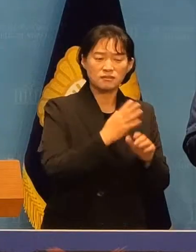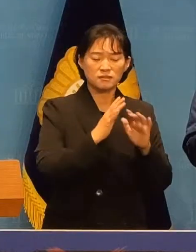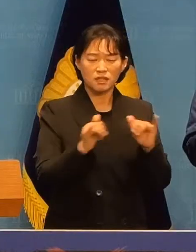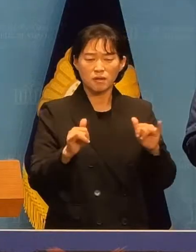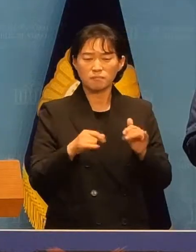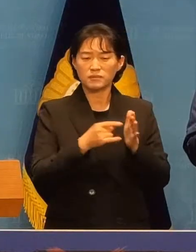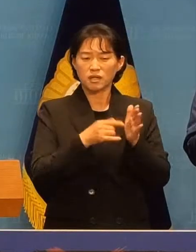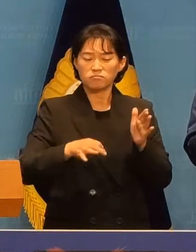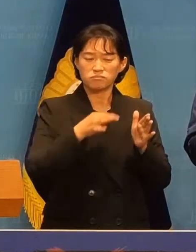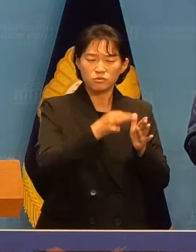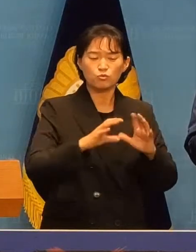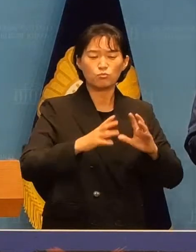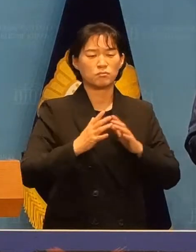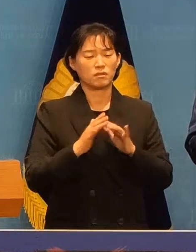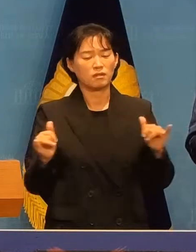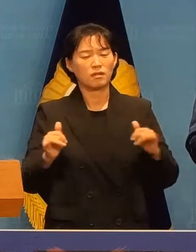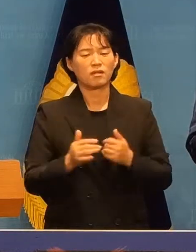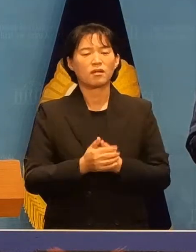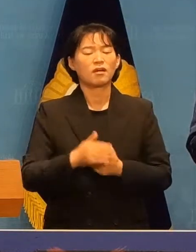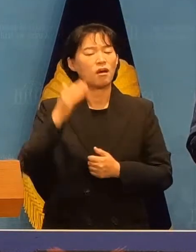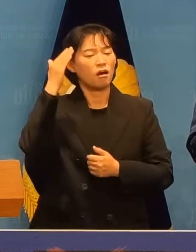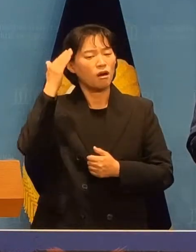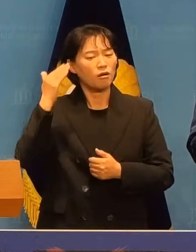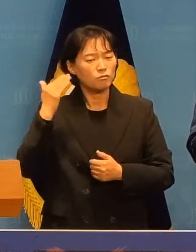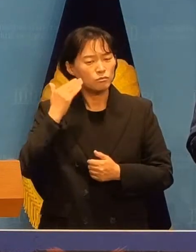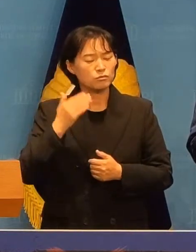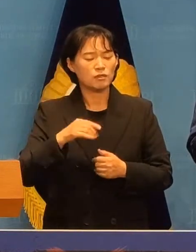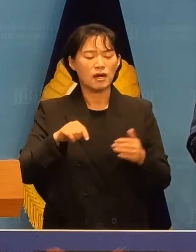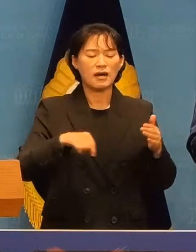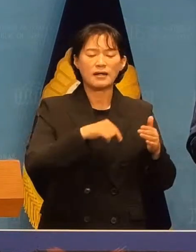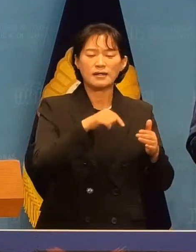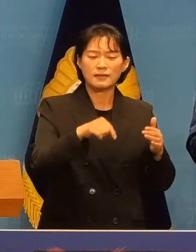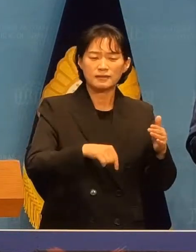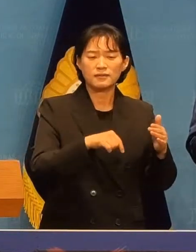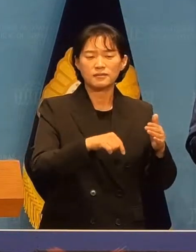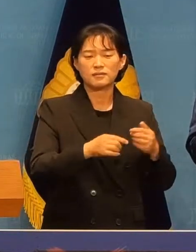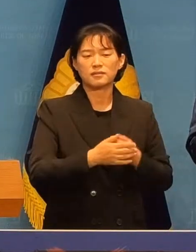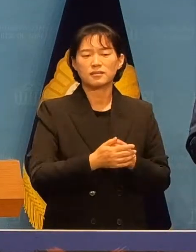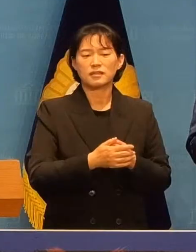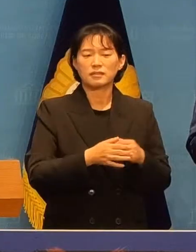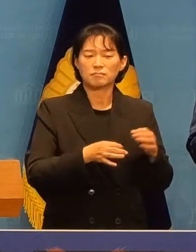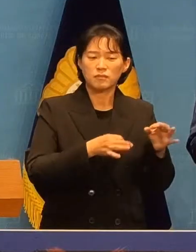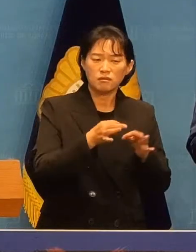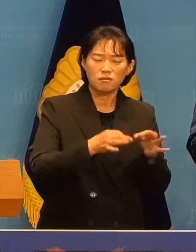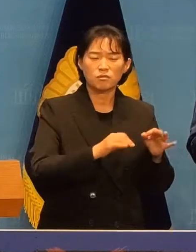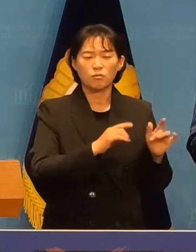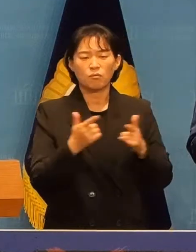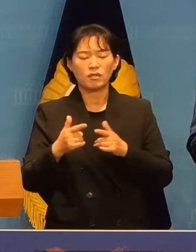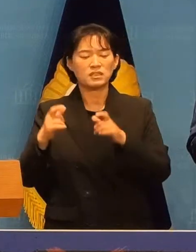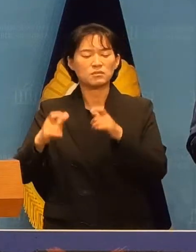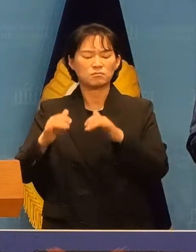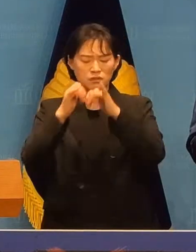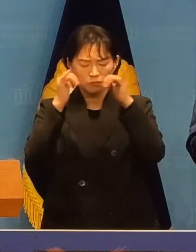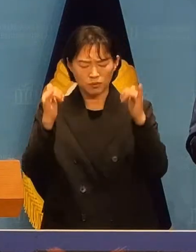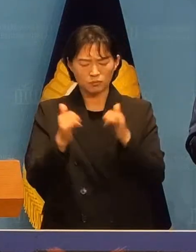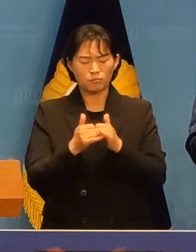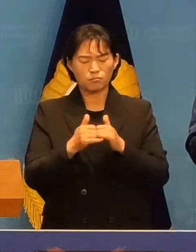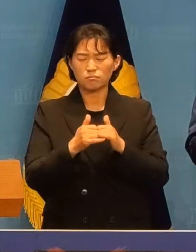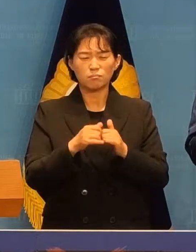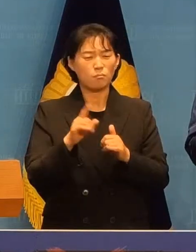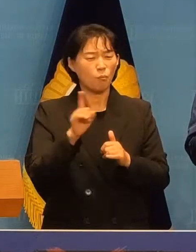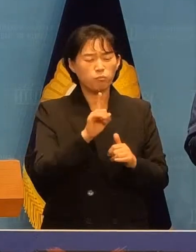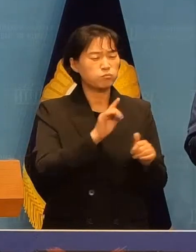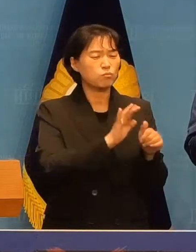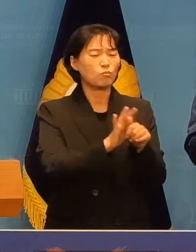국민에게, 내수시장과 국내 자동차 산업 생태계에도 지역사회에도 어떠한 도움도